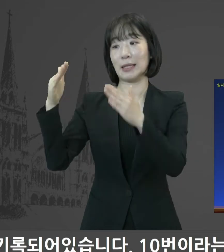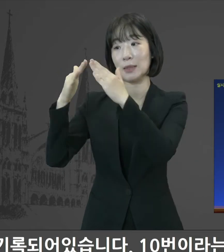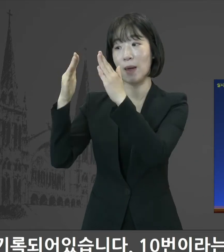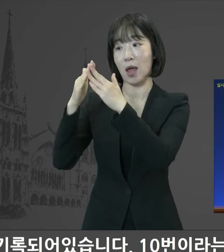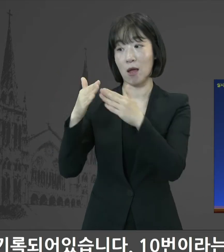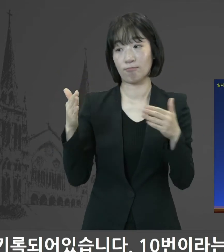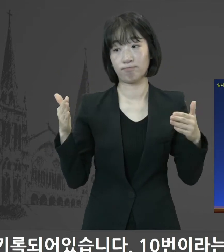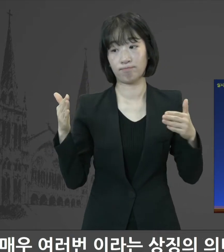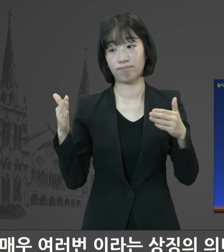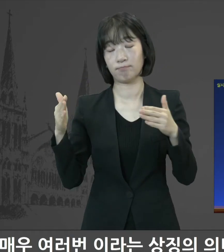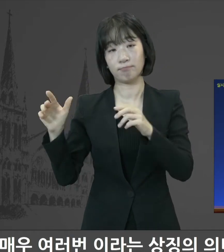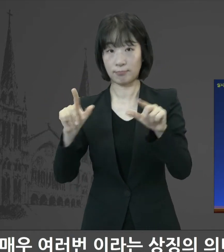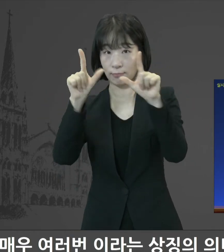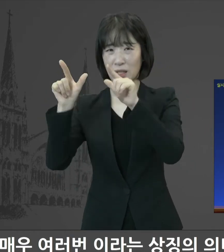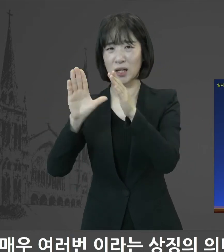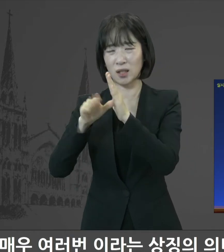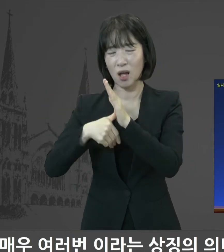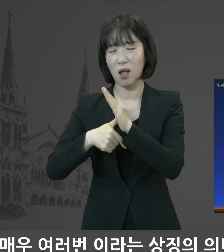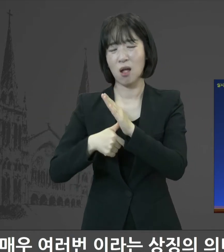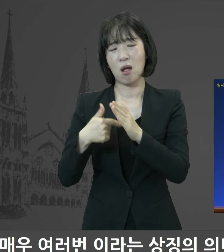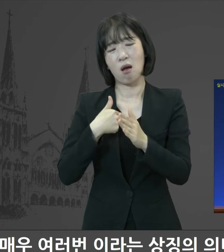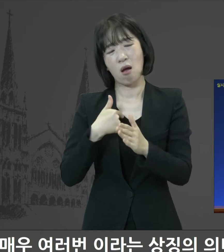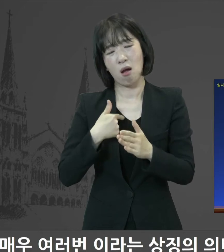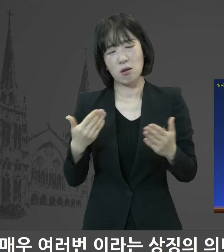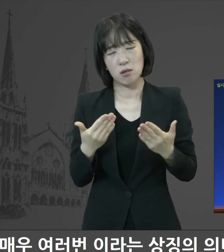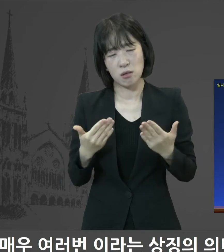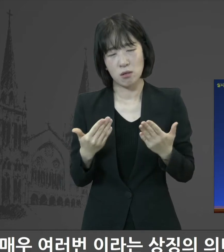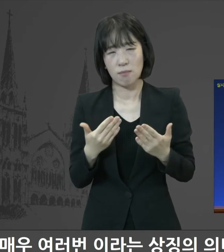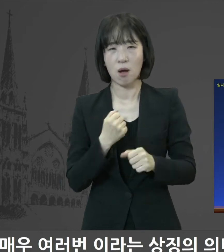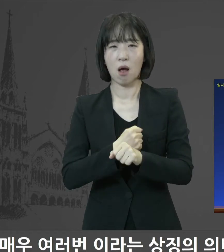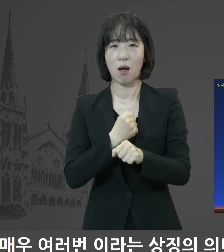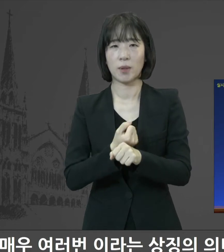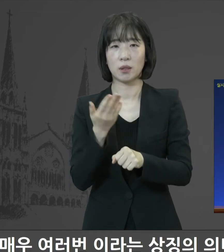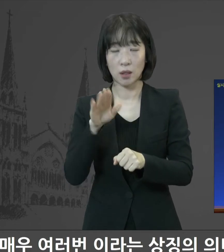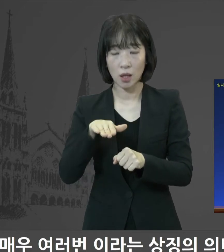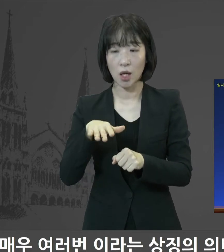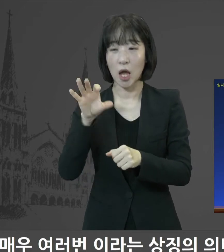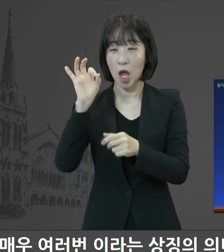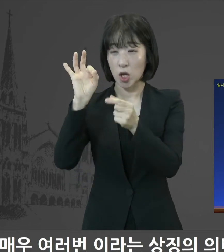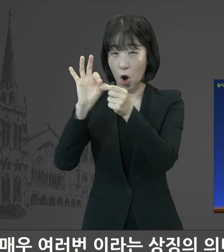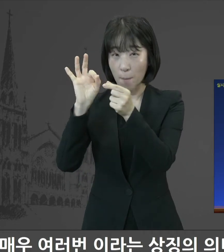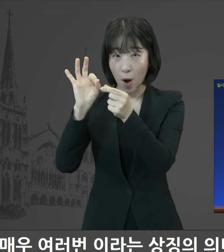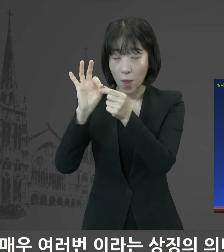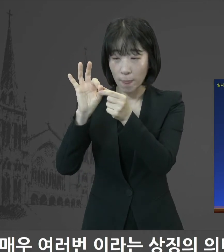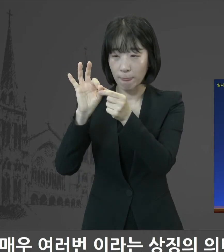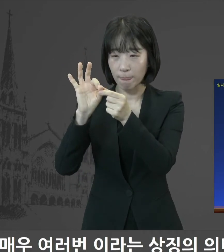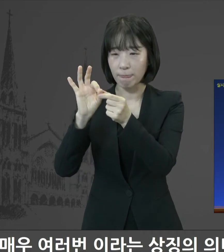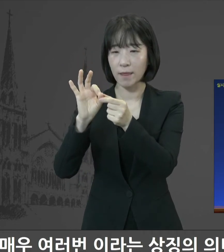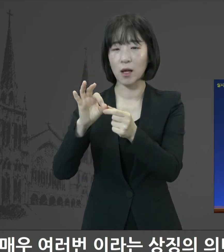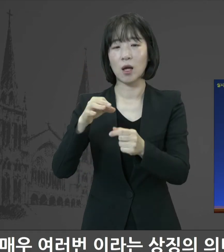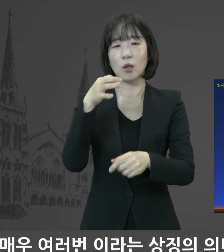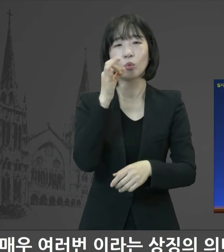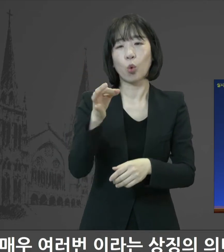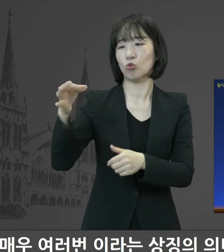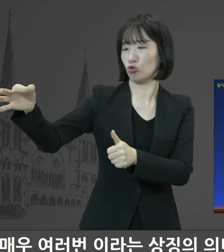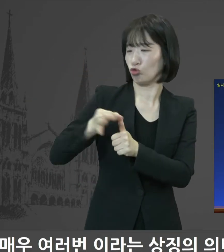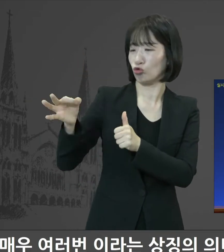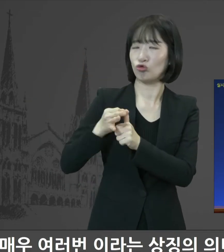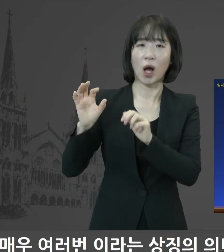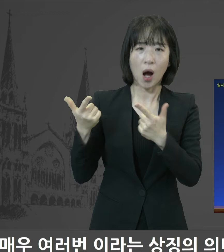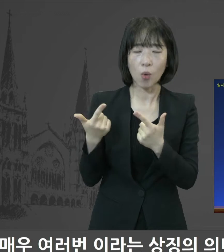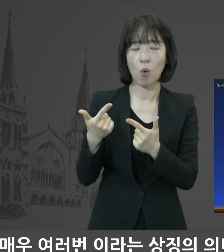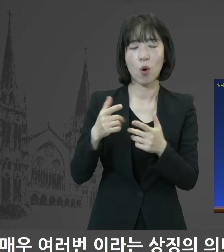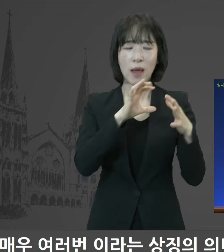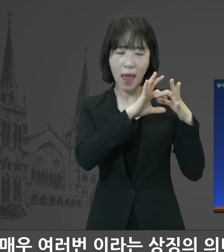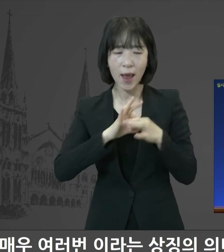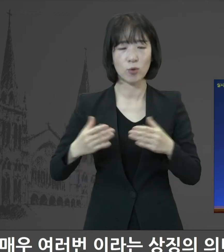등골을 빼먹습니다. 이때 그의 품삯을 10번이나 바꿨다. 마음대로 라반이 10번이 10번 넘는 수일 수